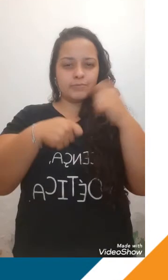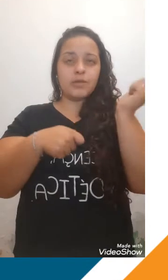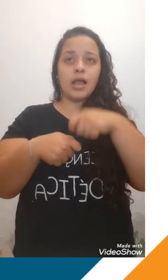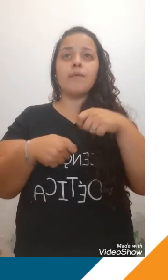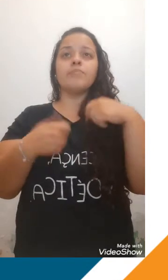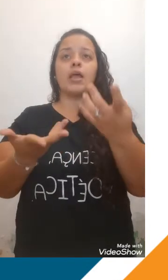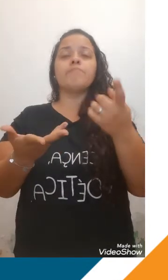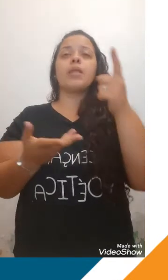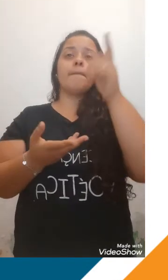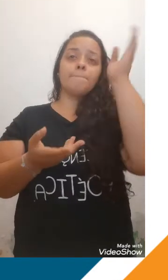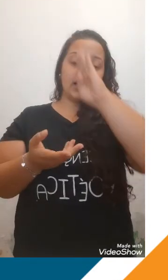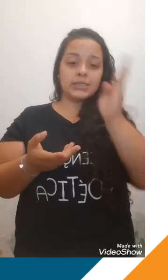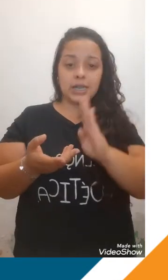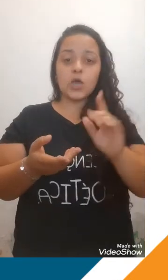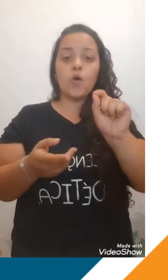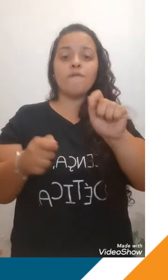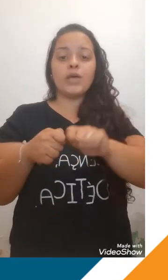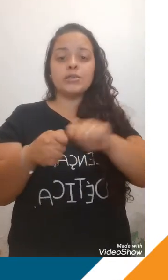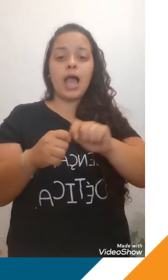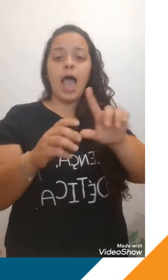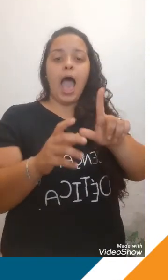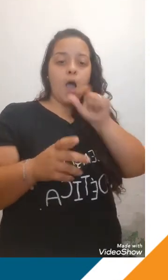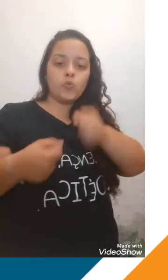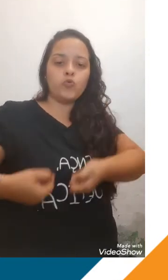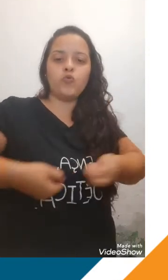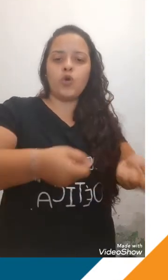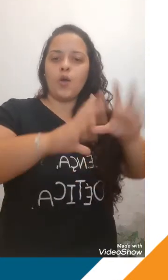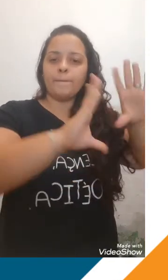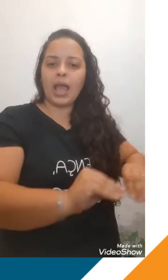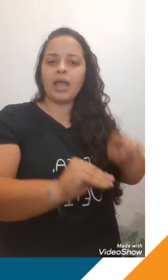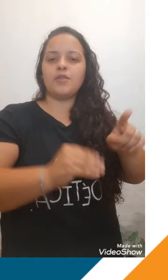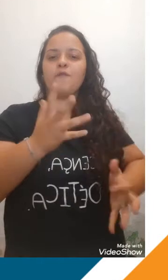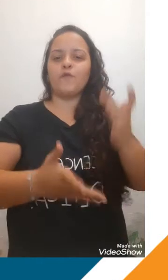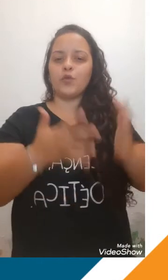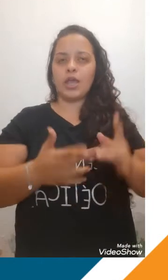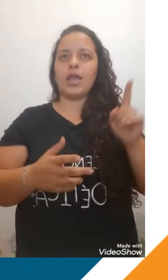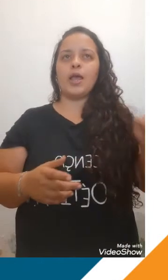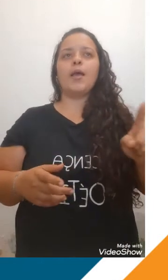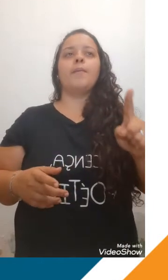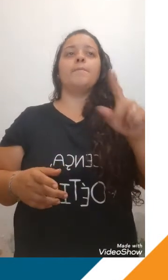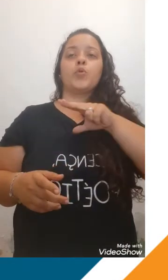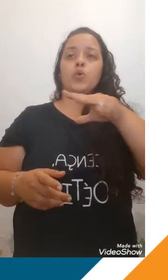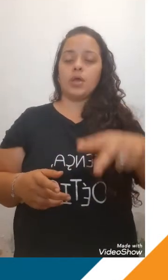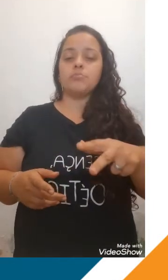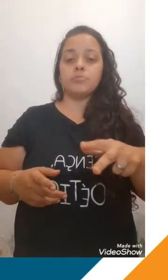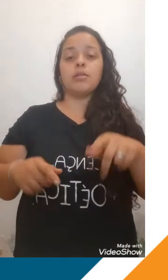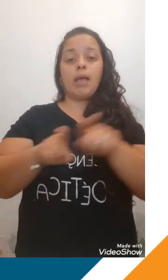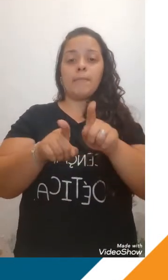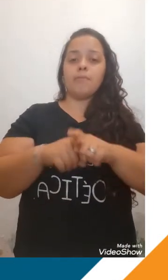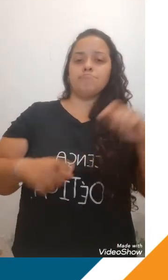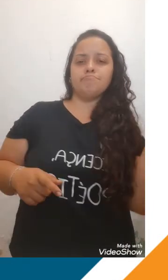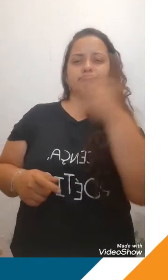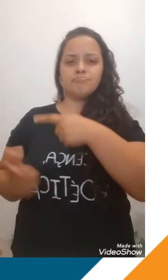brasileiros apagavam as fogueiras portuguesas e atacavam as casas iluminadas, sendo respondidos com cacos de garrafas